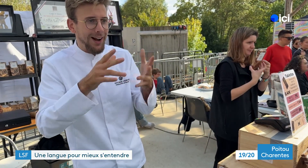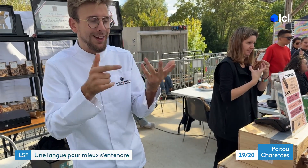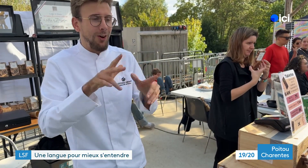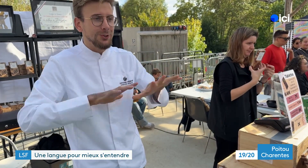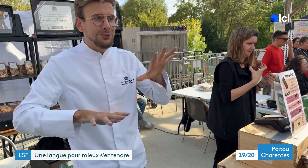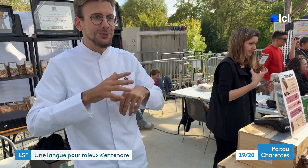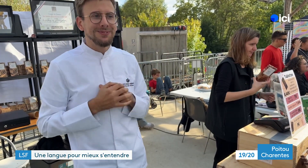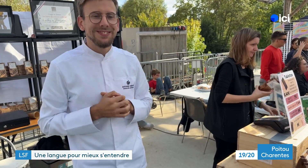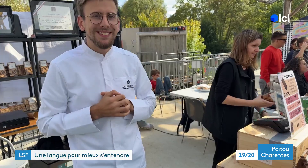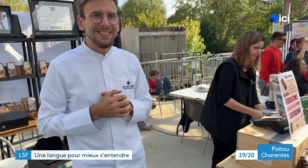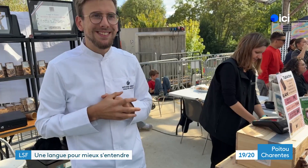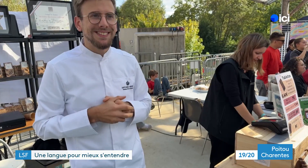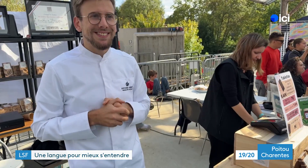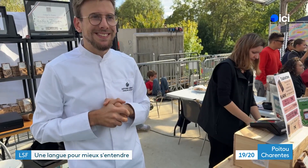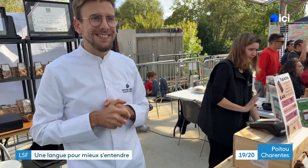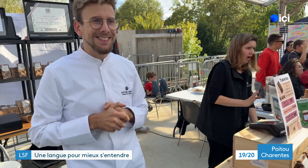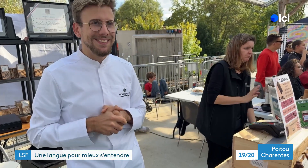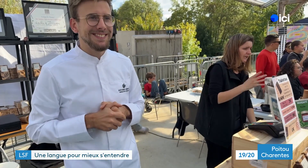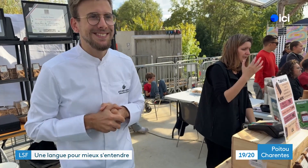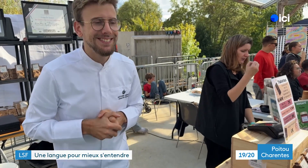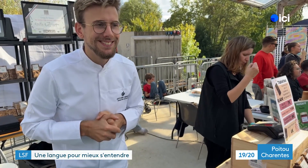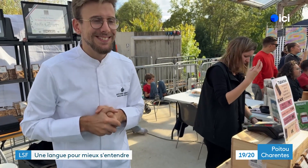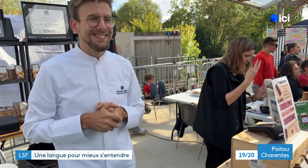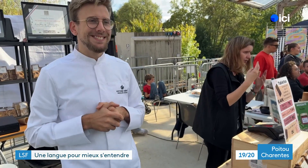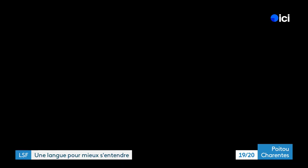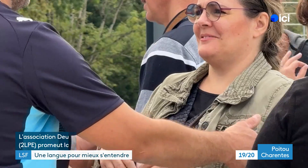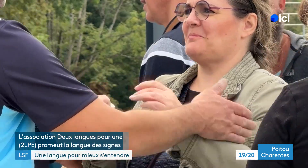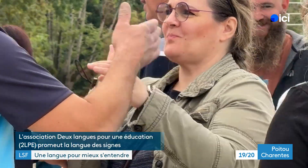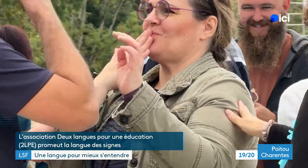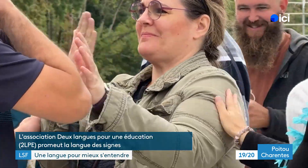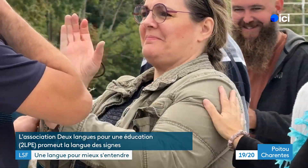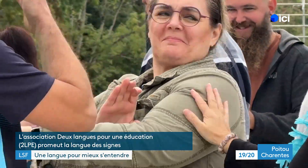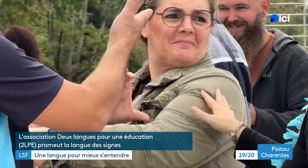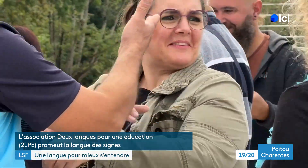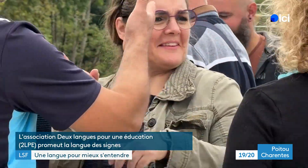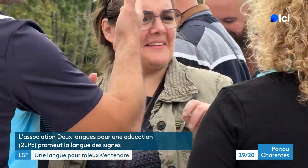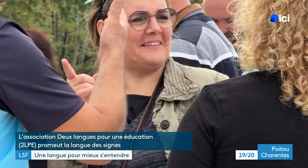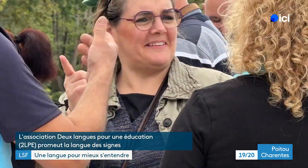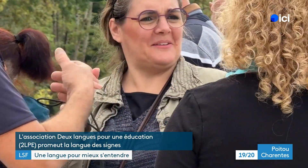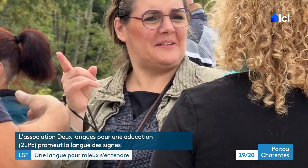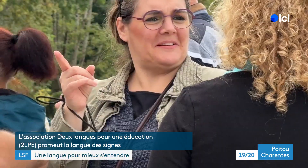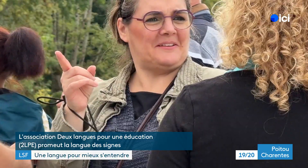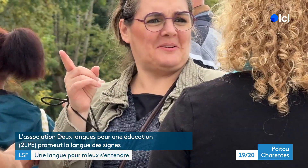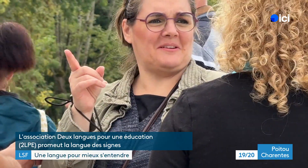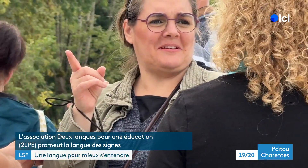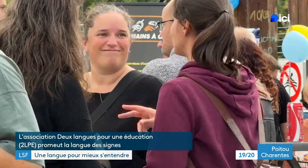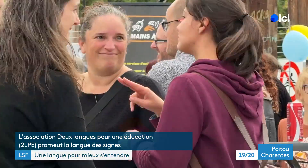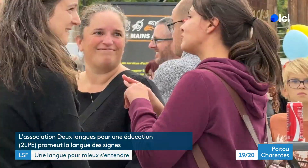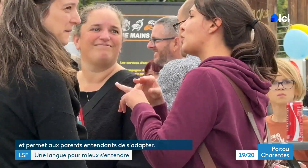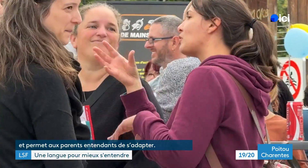trouve toujours une solution et on s'arrange pour comprendre tout le monde. L'association Deux langues pour une éducation promeut la langue des signes et